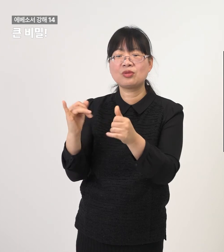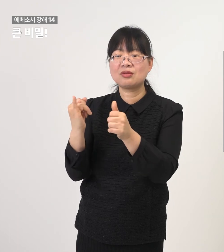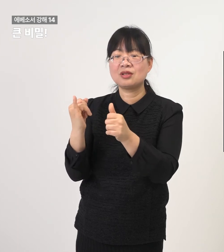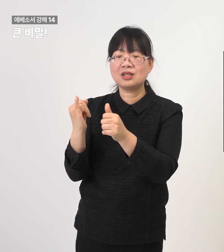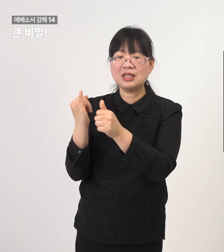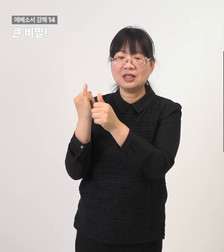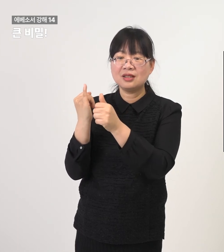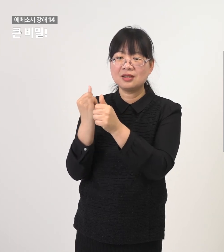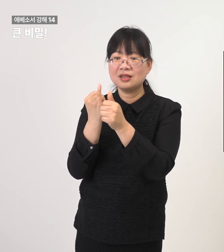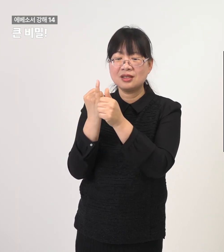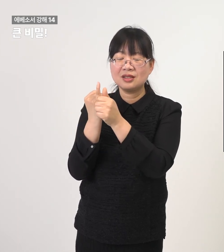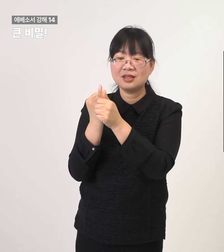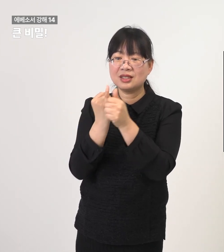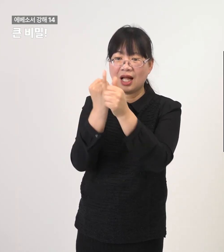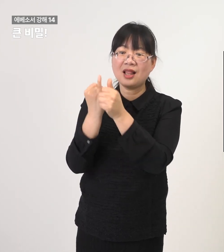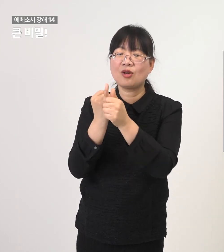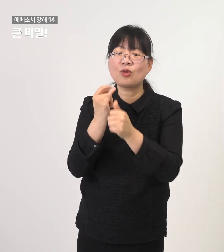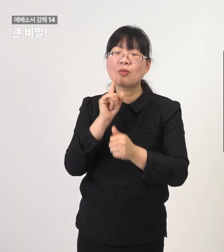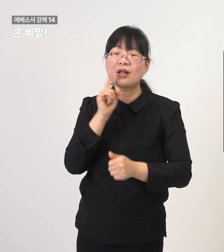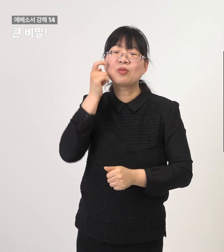헤어져라.